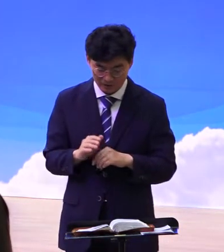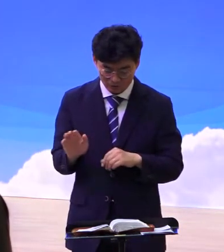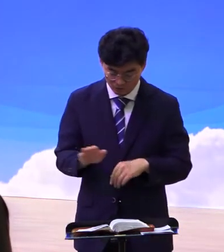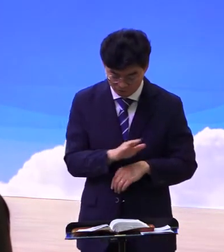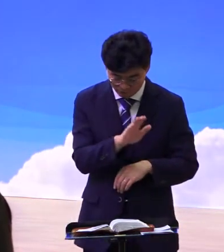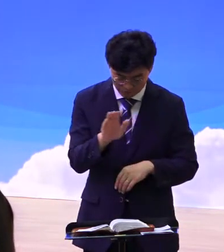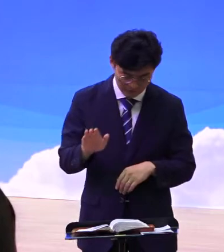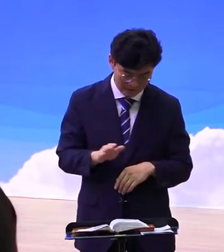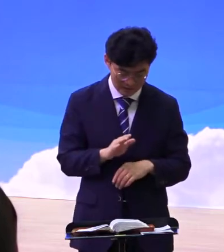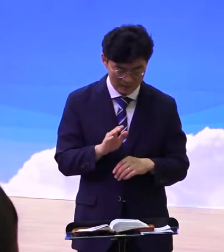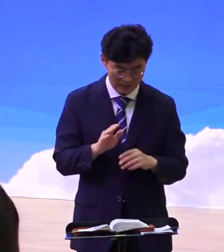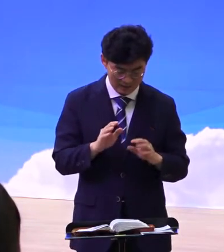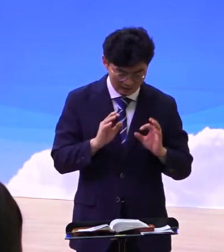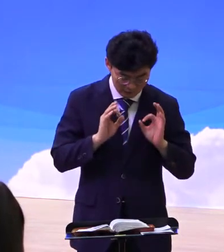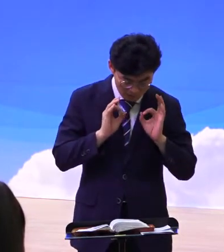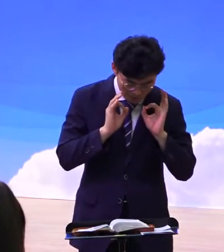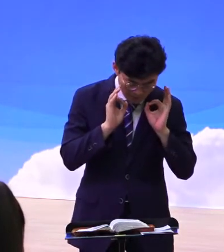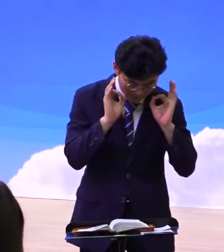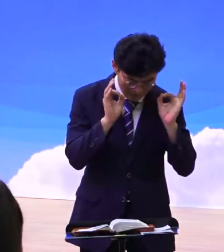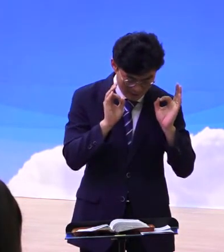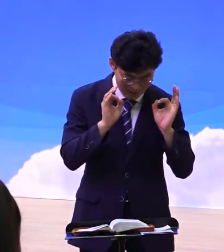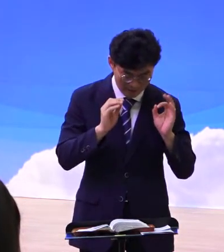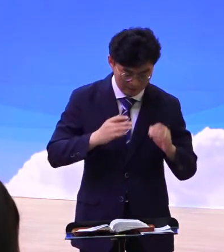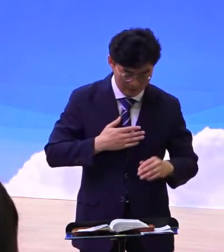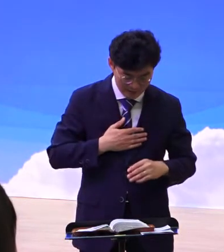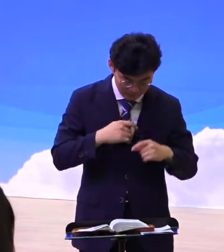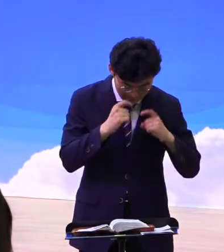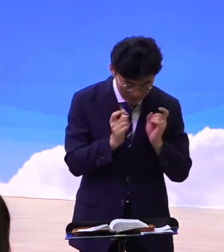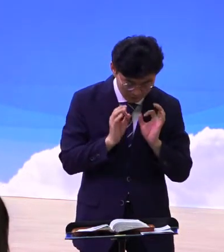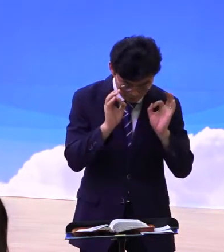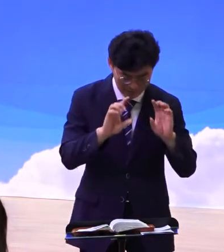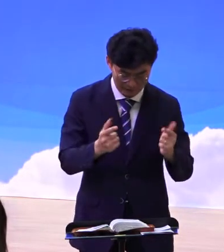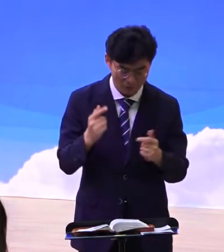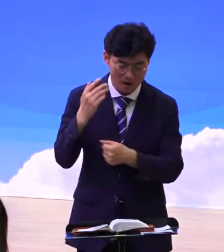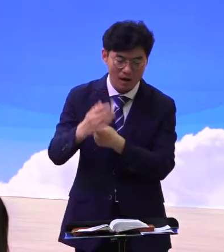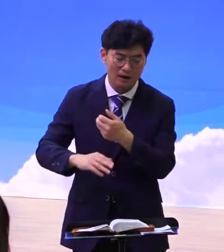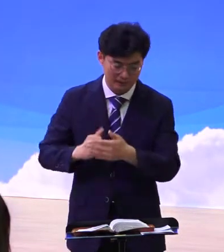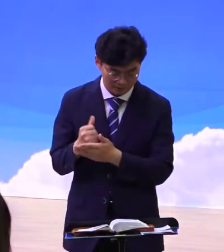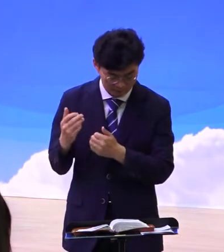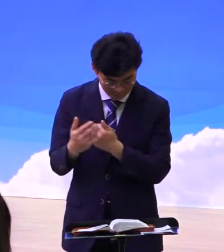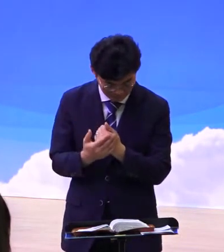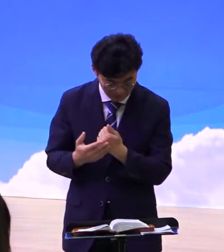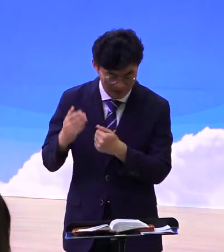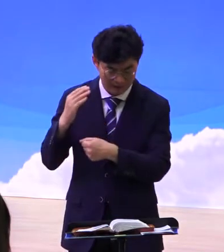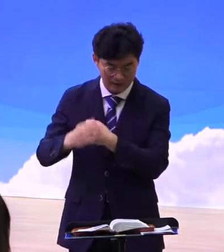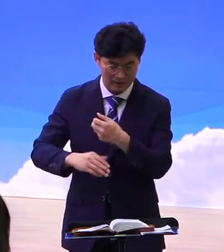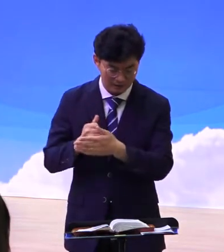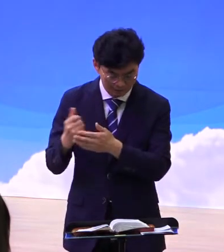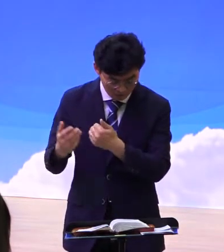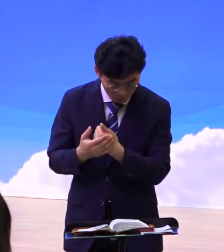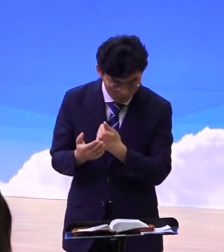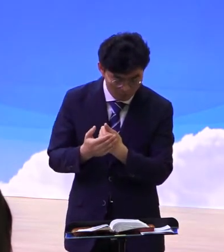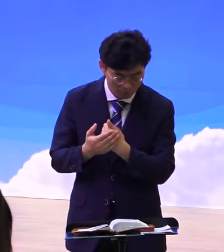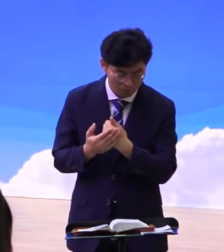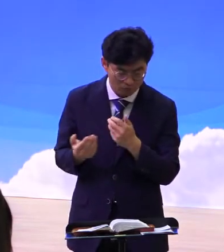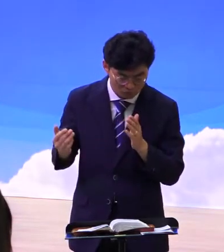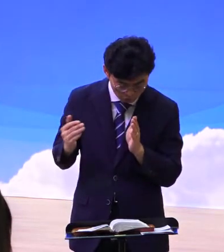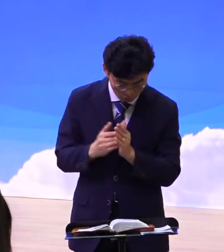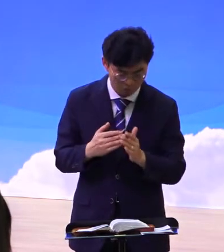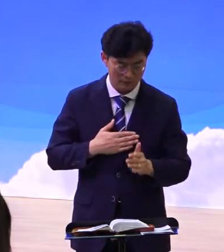결과만이 아니라 하나님의 은혜가 하나님의 도우심이 우선이었음을 고백하며 주님 전에 나올